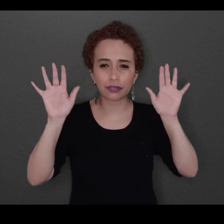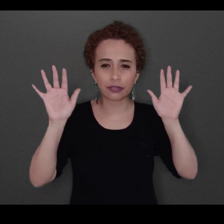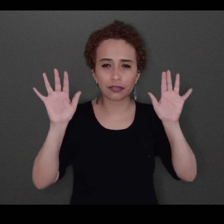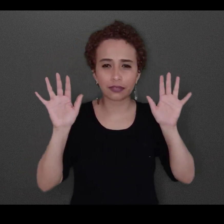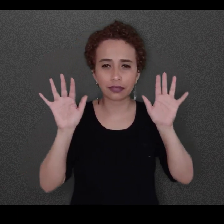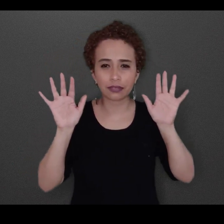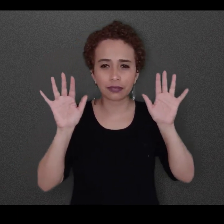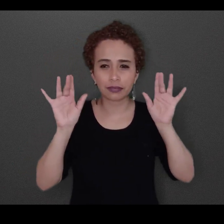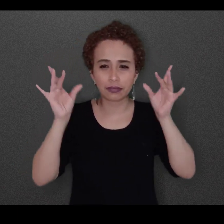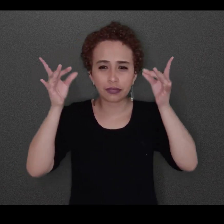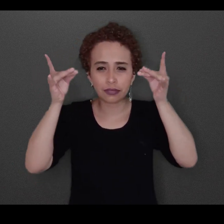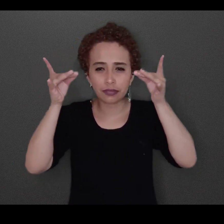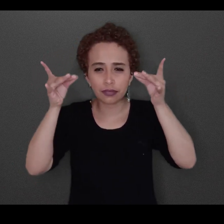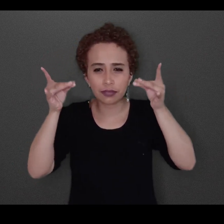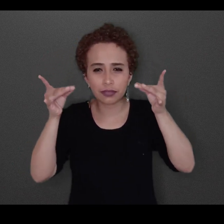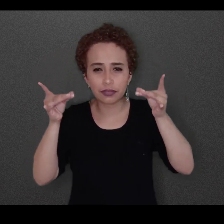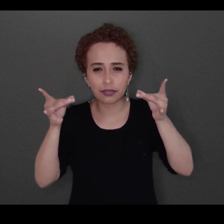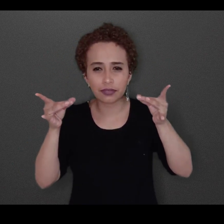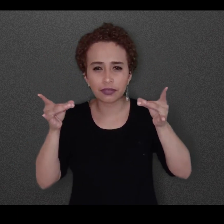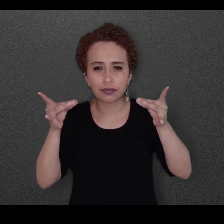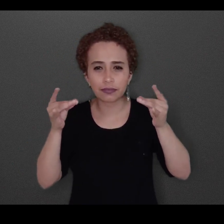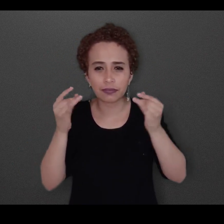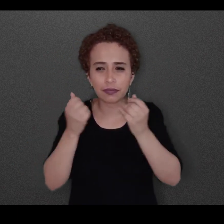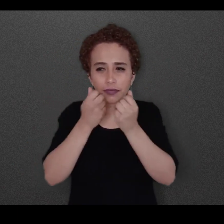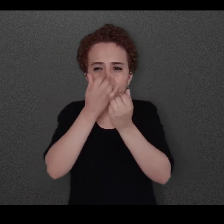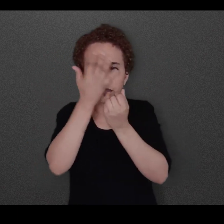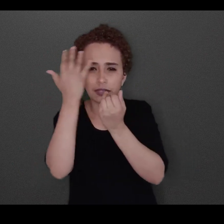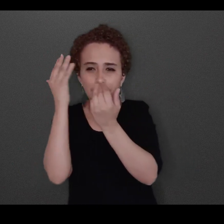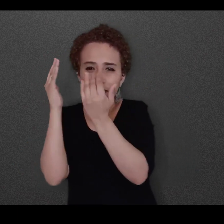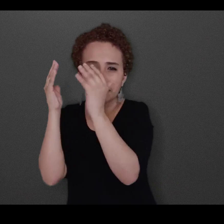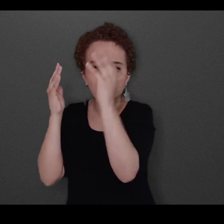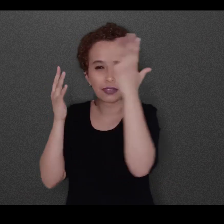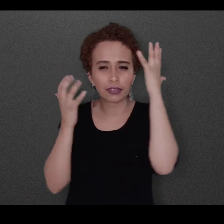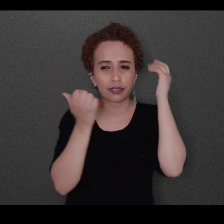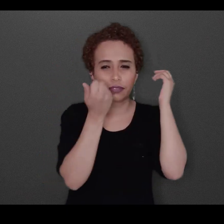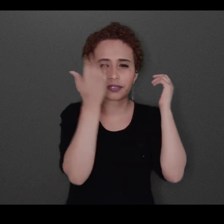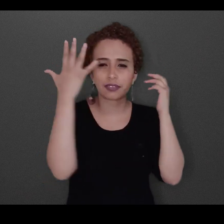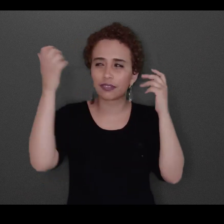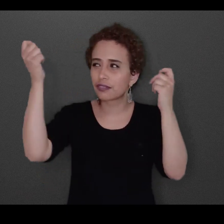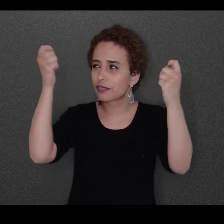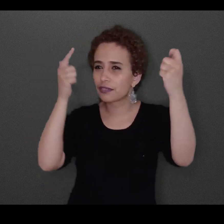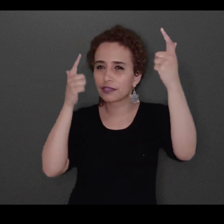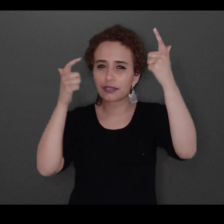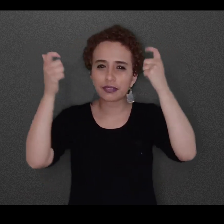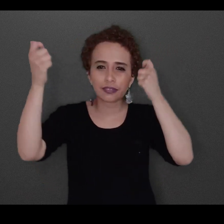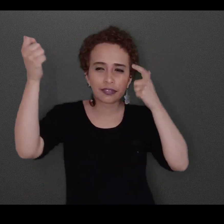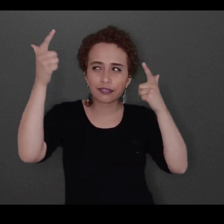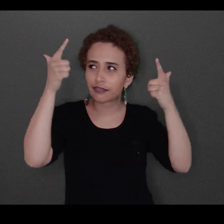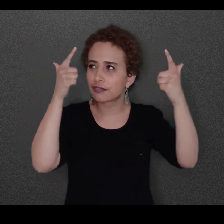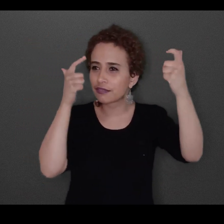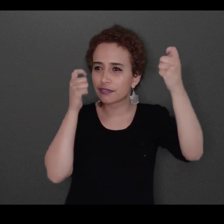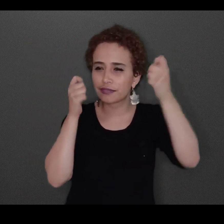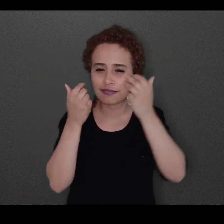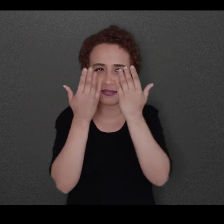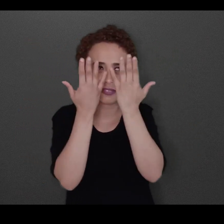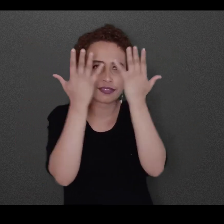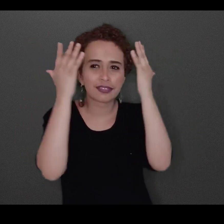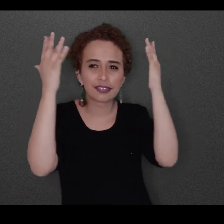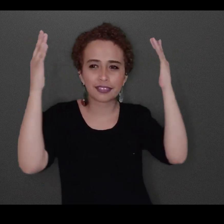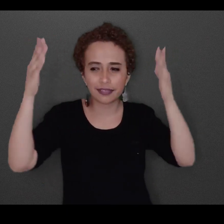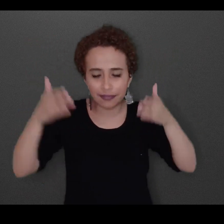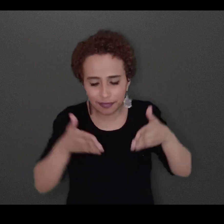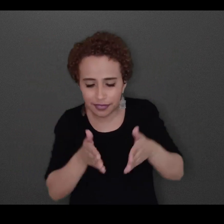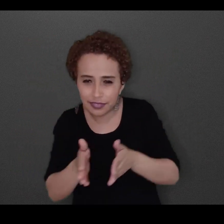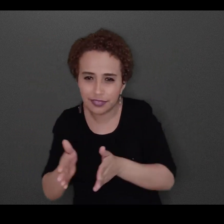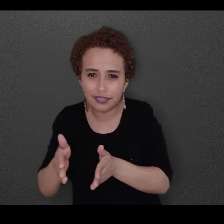Ao fundo, raios solares atravessam as copas de algumas árvores e refletem num